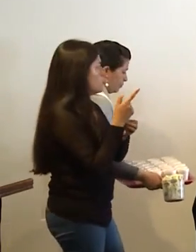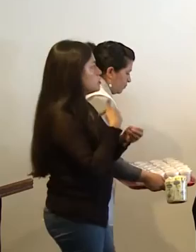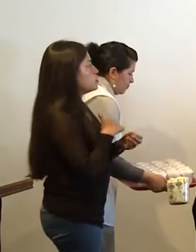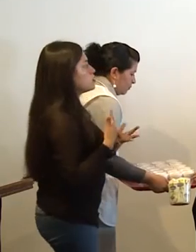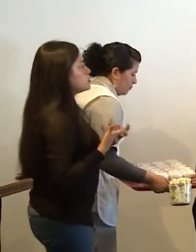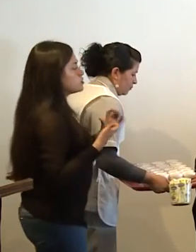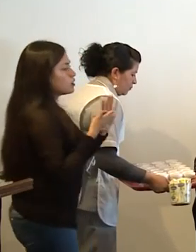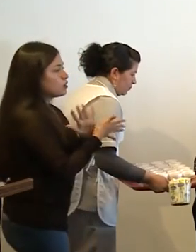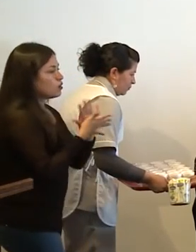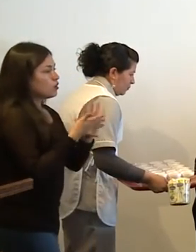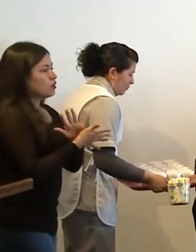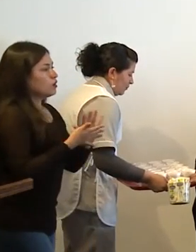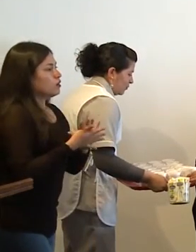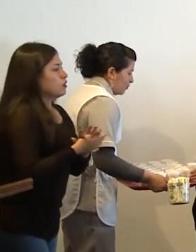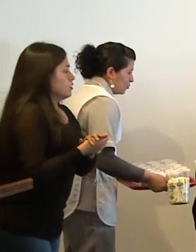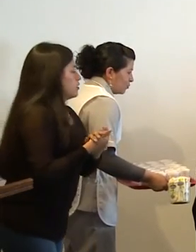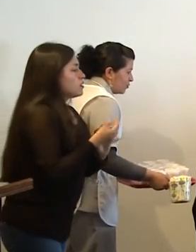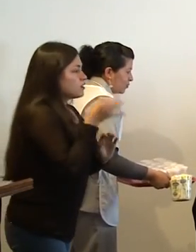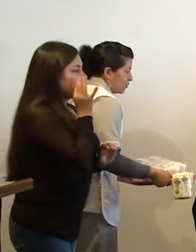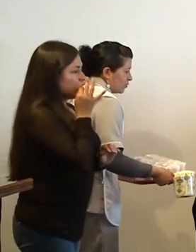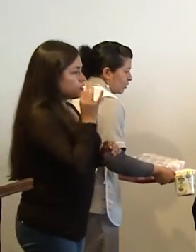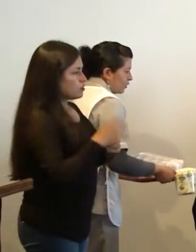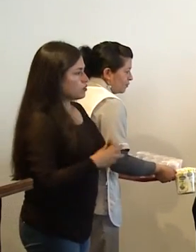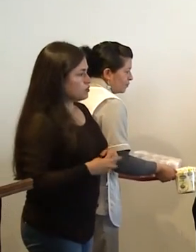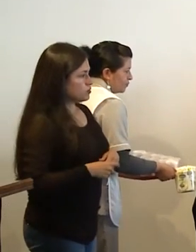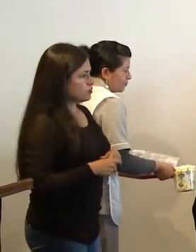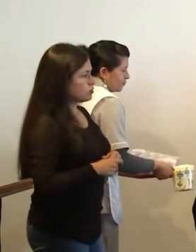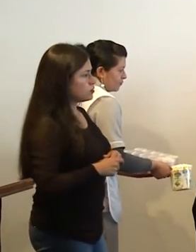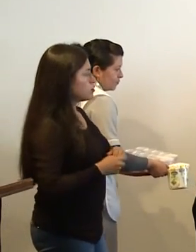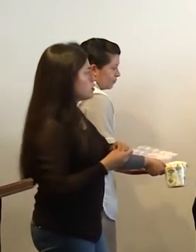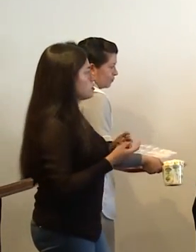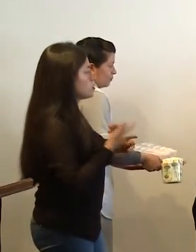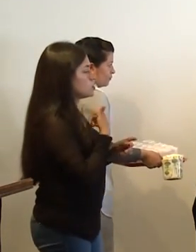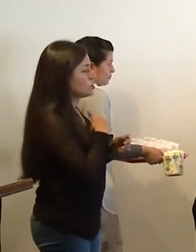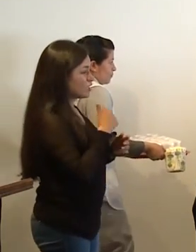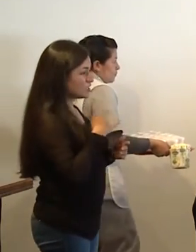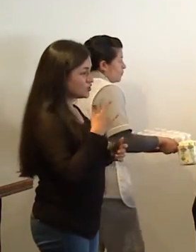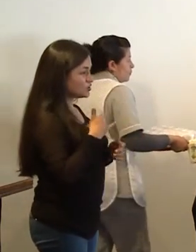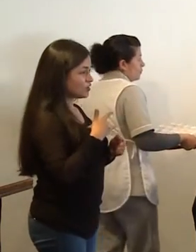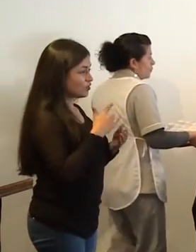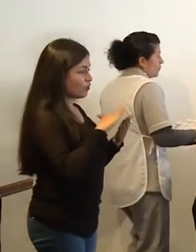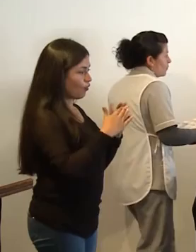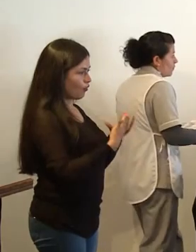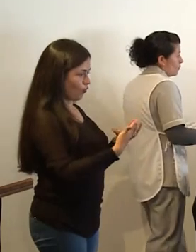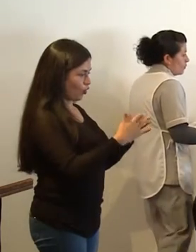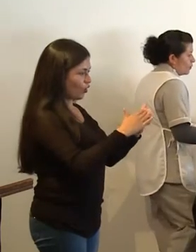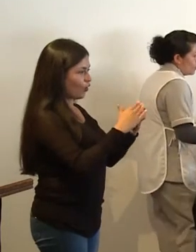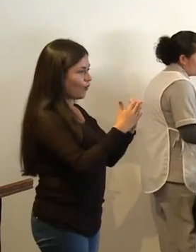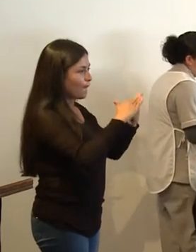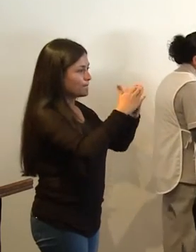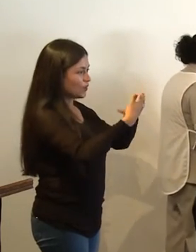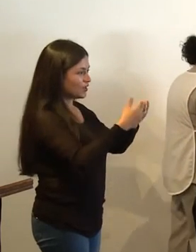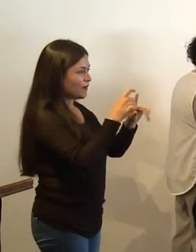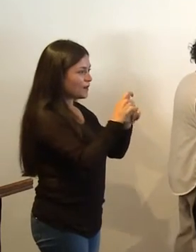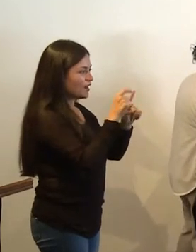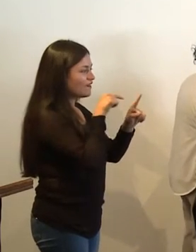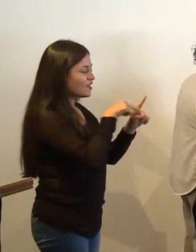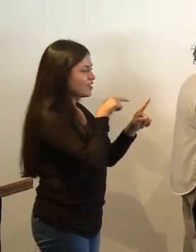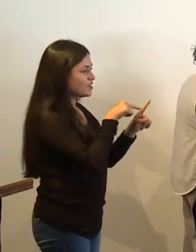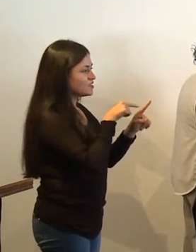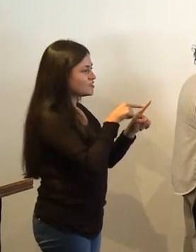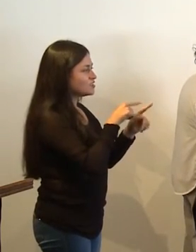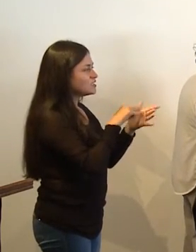es lo comunitario. Siento que tiene es una categoría, comunidad hoy, leída en este sentido amplio, que